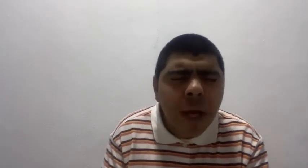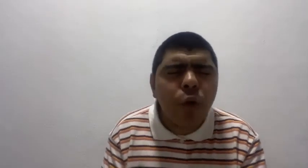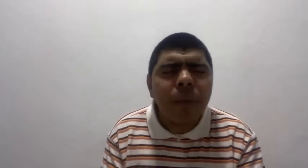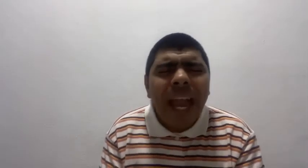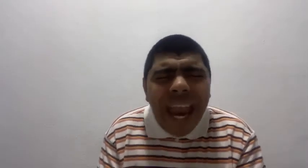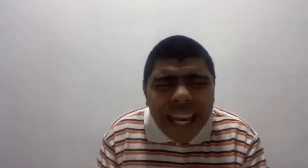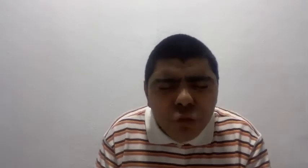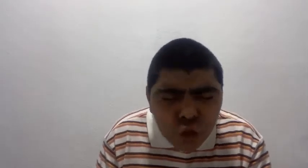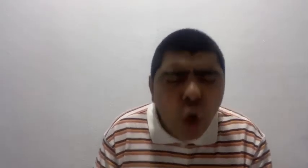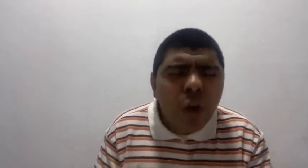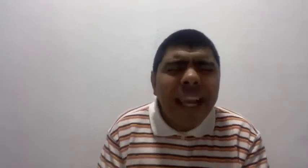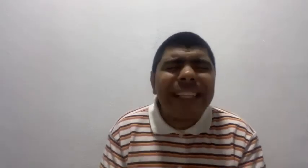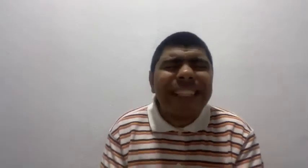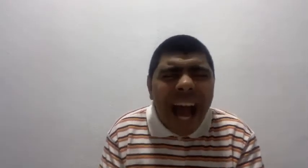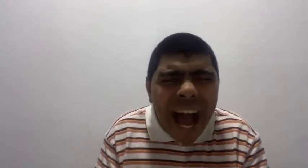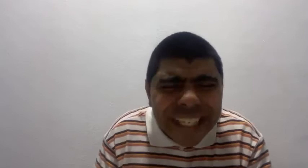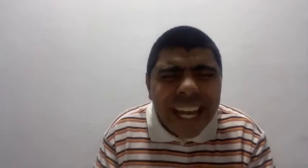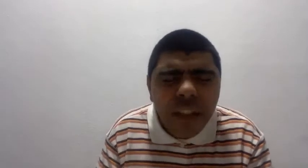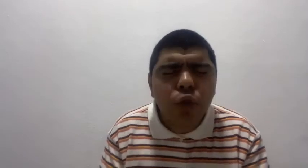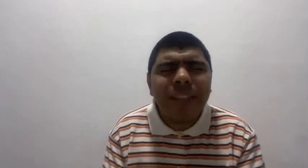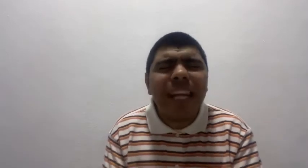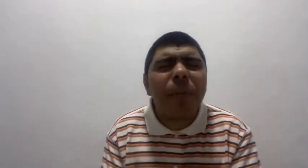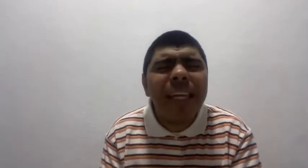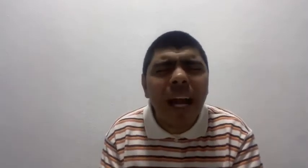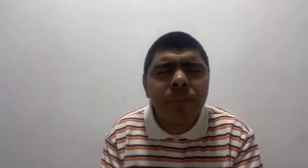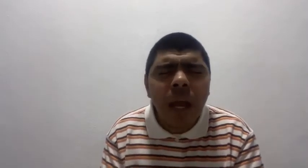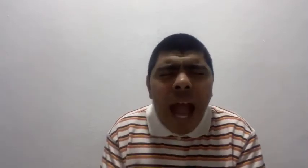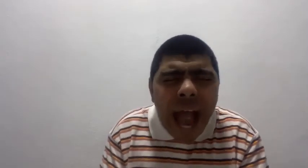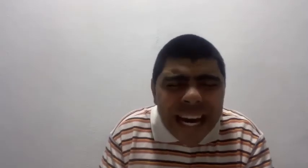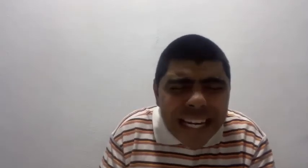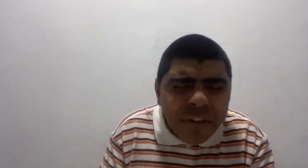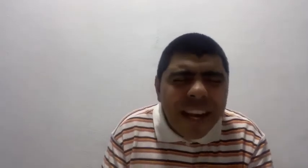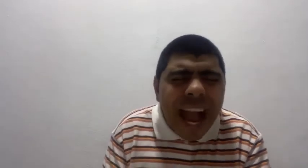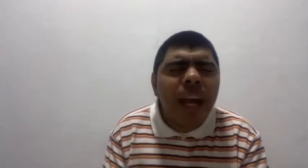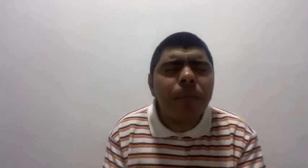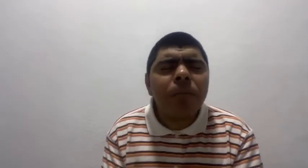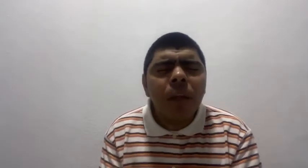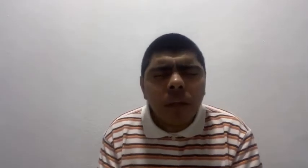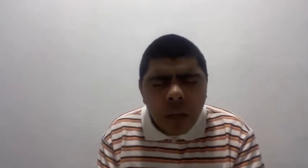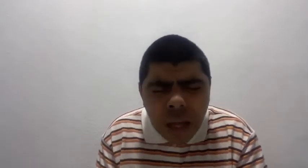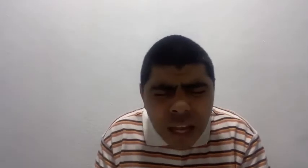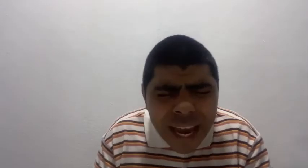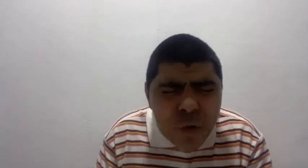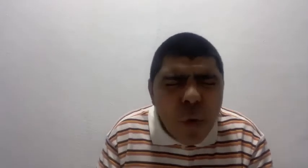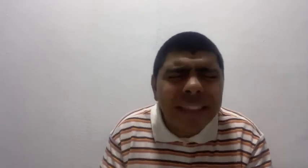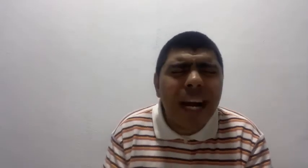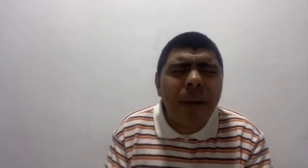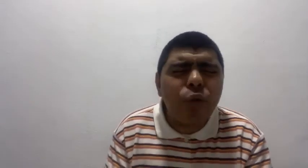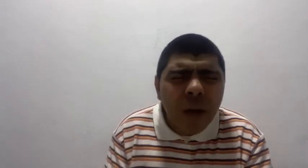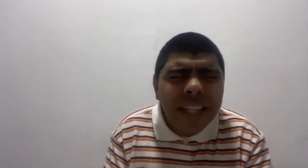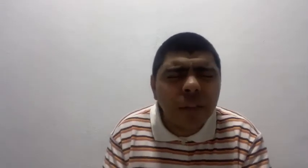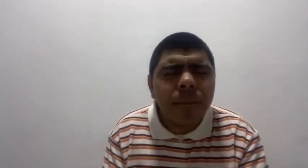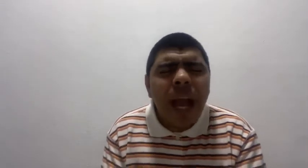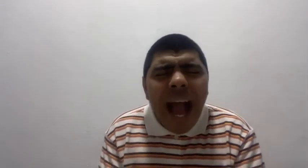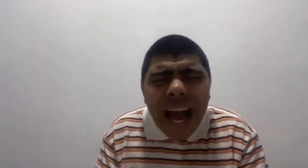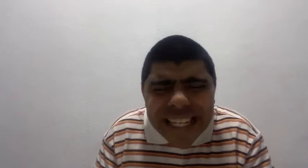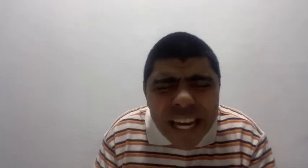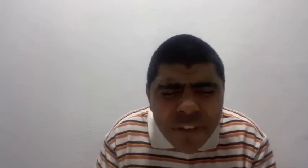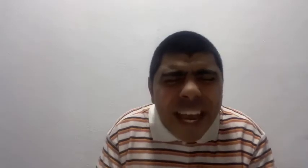Ayúdanos en todas las áreas de nuestra vida a reflejar nuestra madurez, a